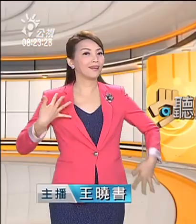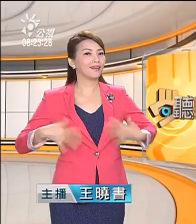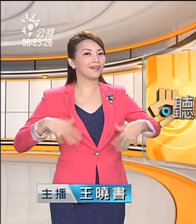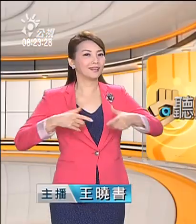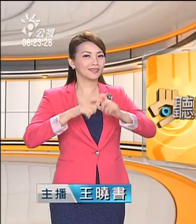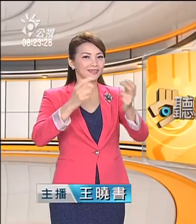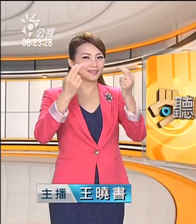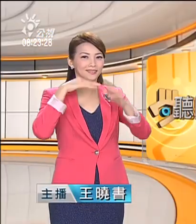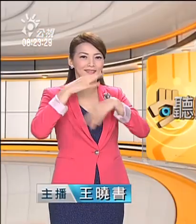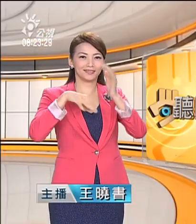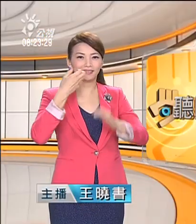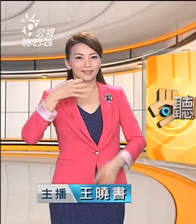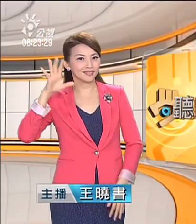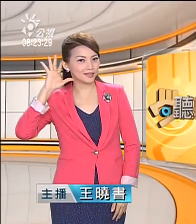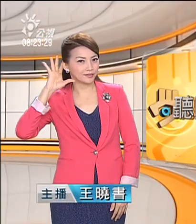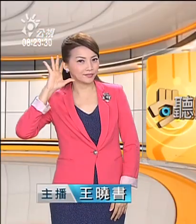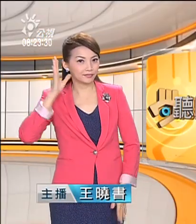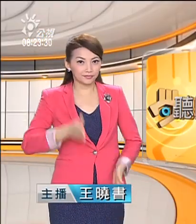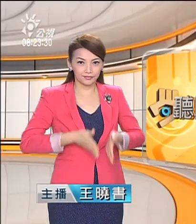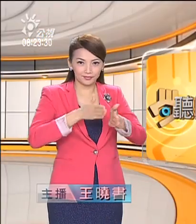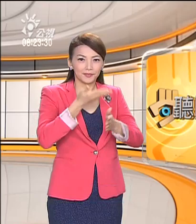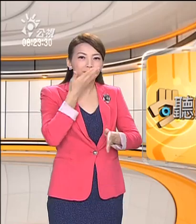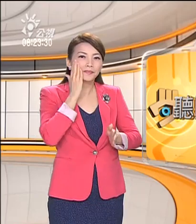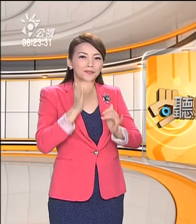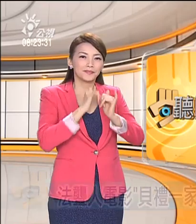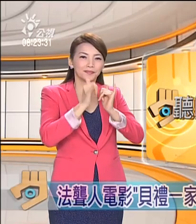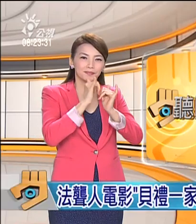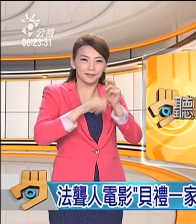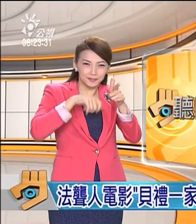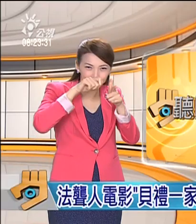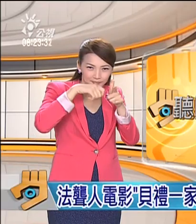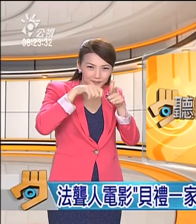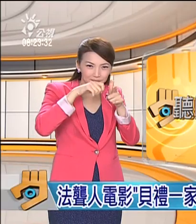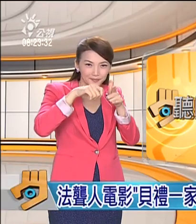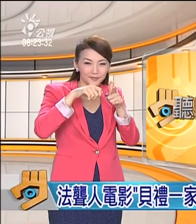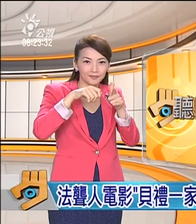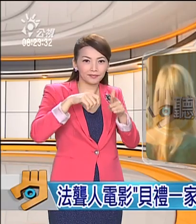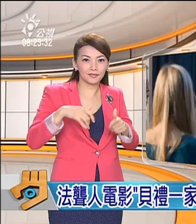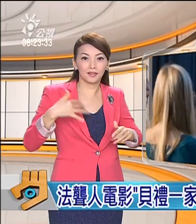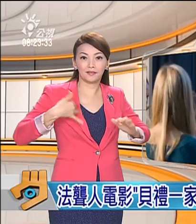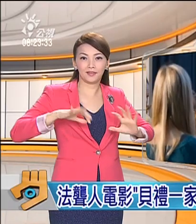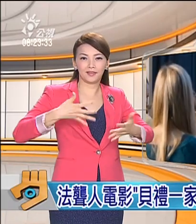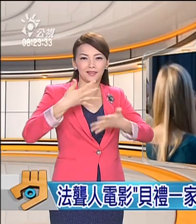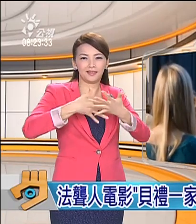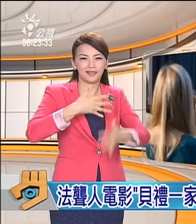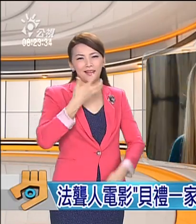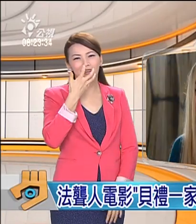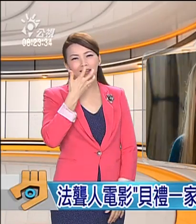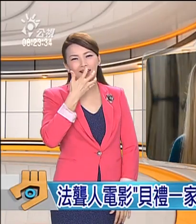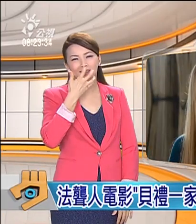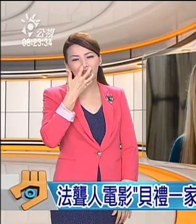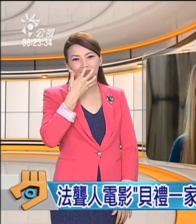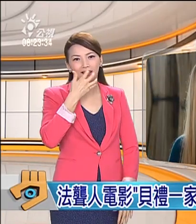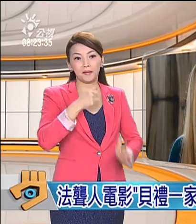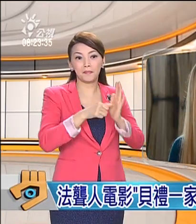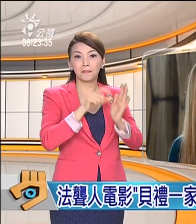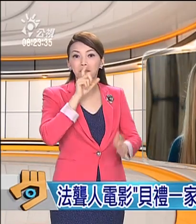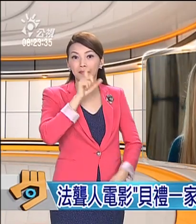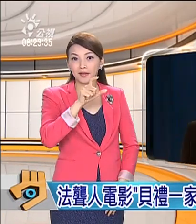欢迎回到手语新闻的现场。以聋人为题材的法国喜剧电影《贝里一家》，上周五在台